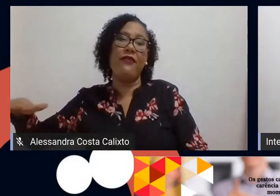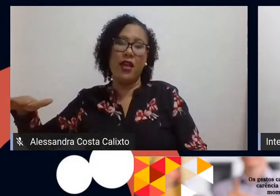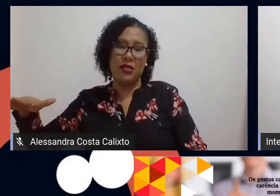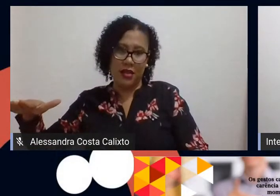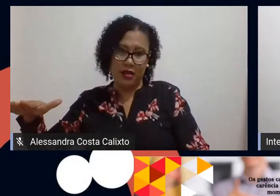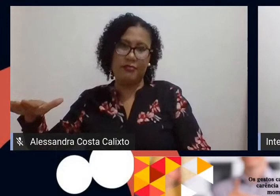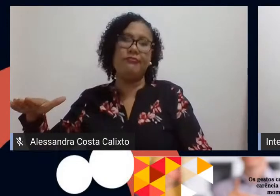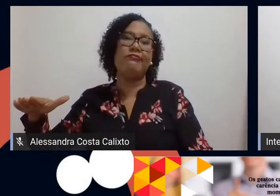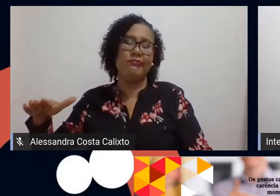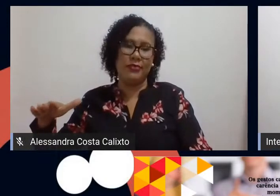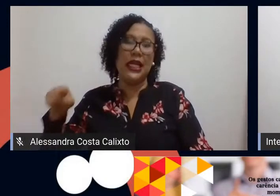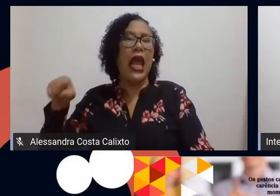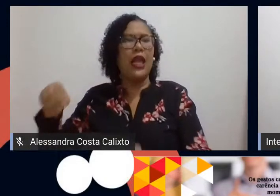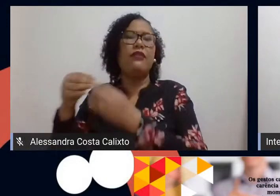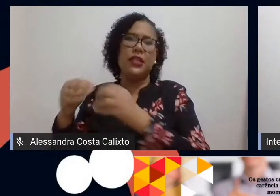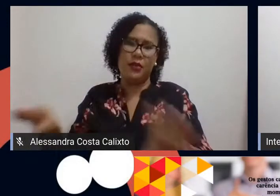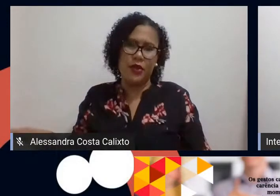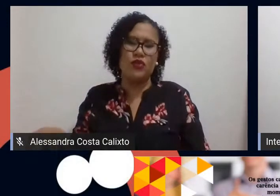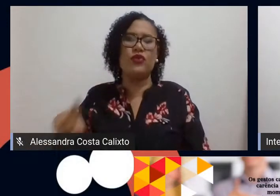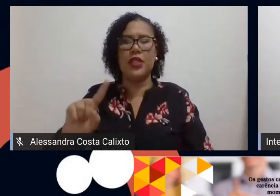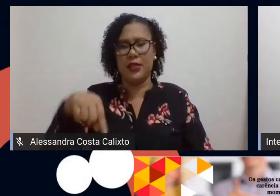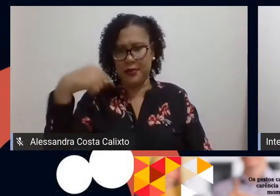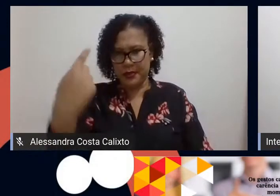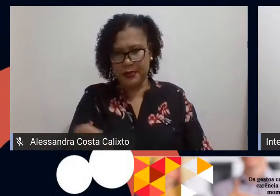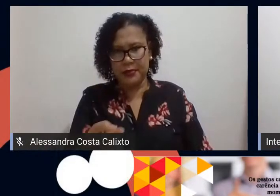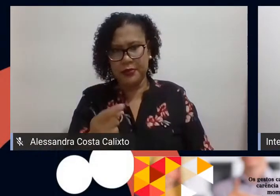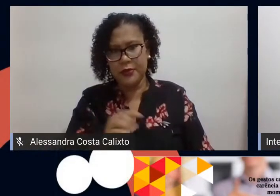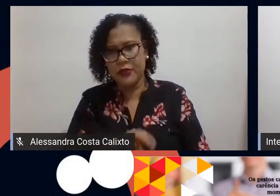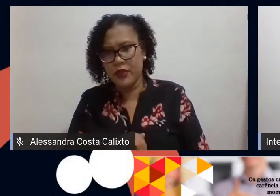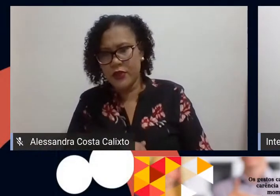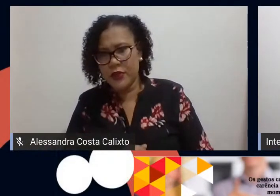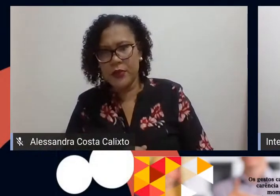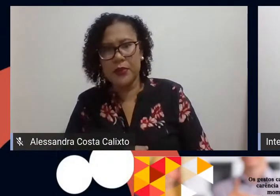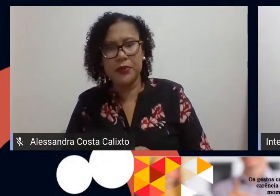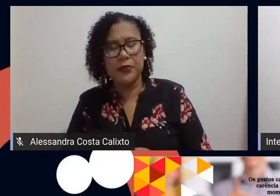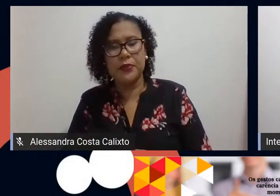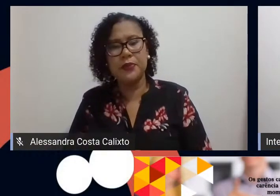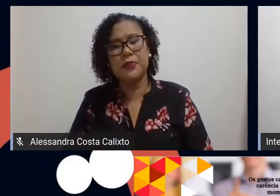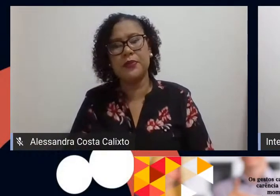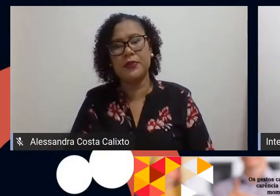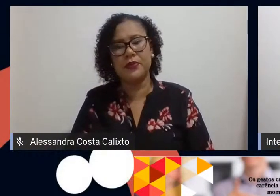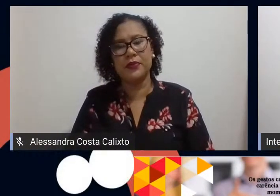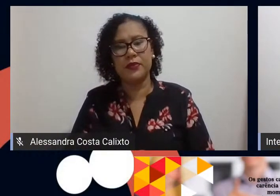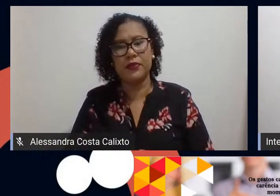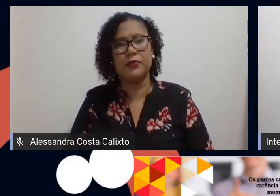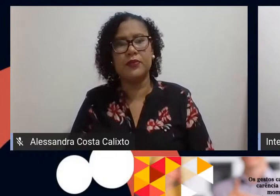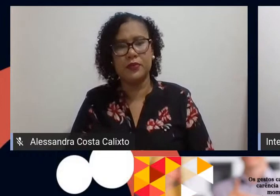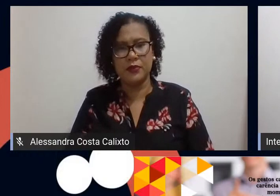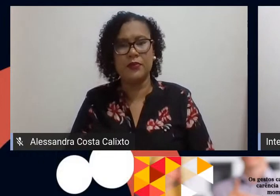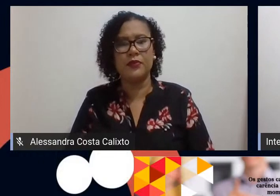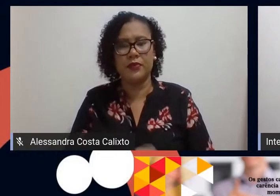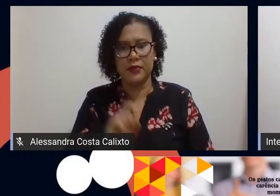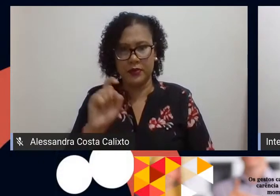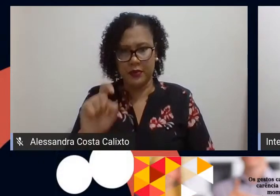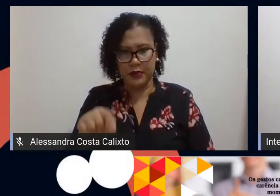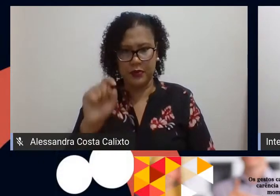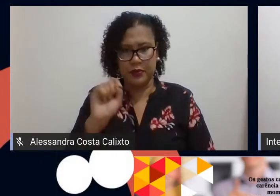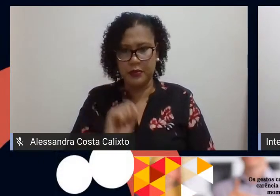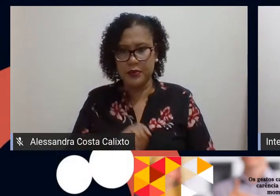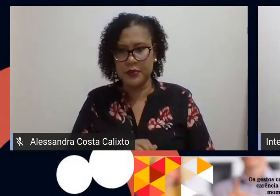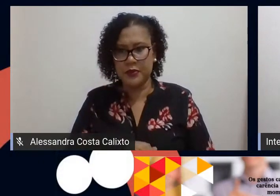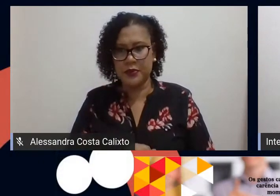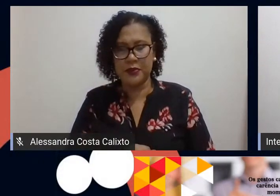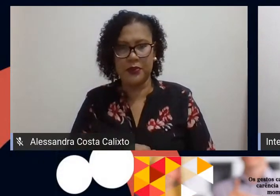no período correto, né, na primeira infância, com certeza haverá prejuízos na sua